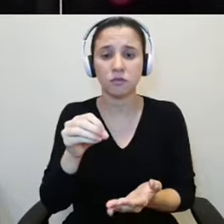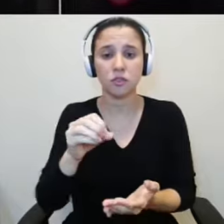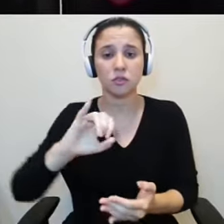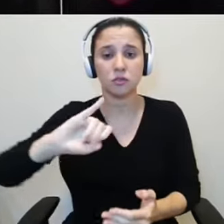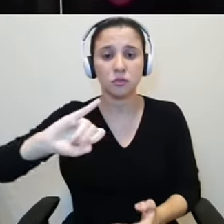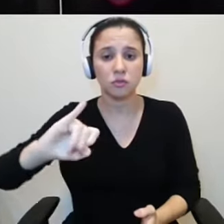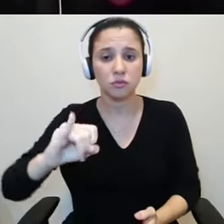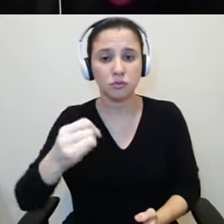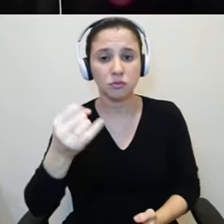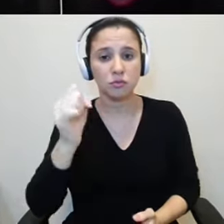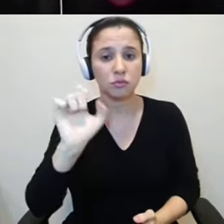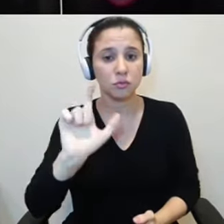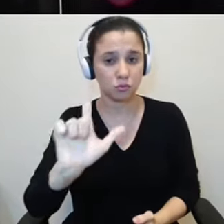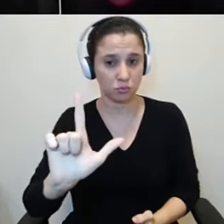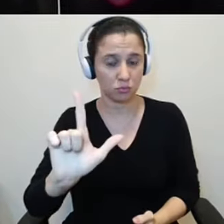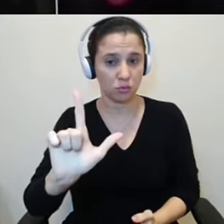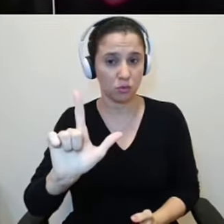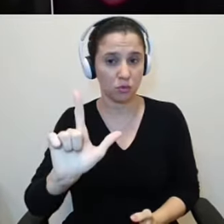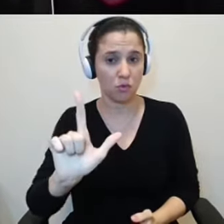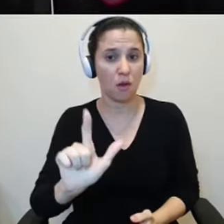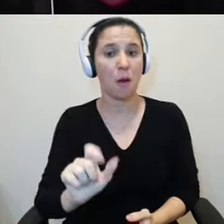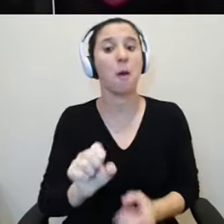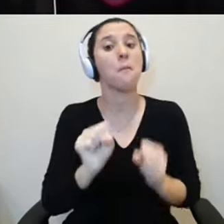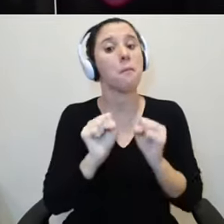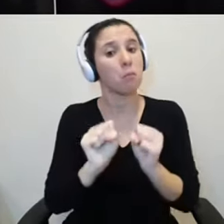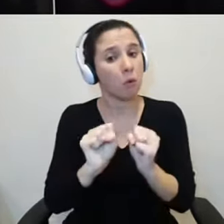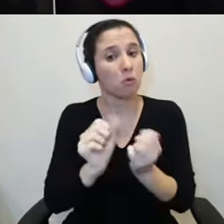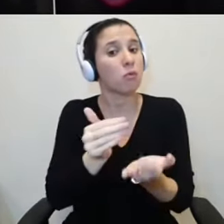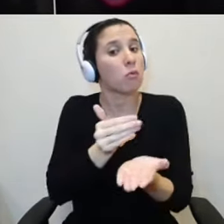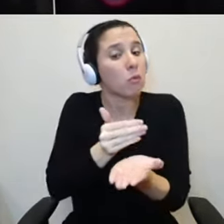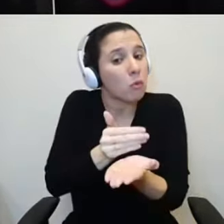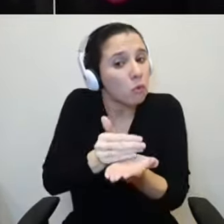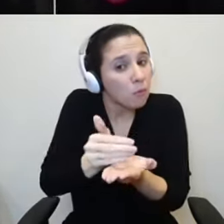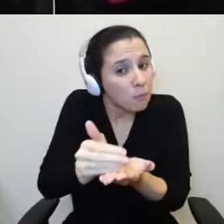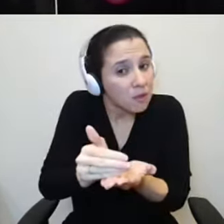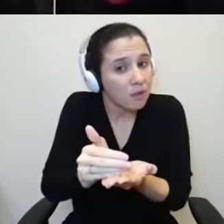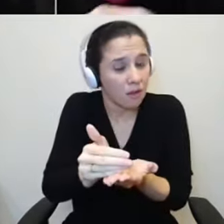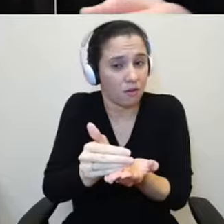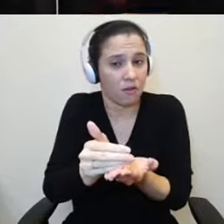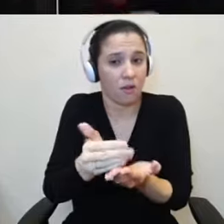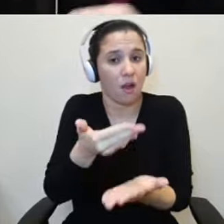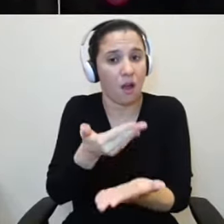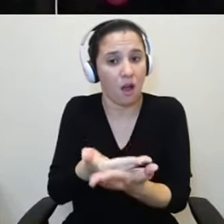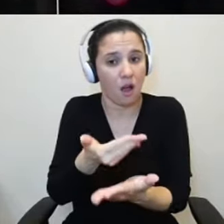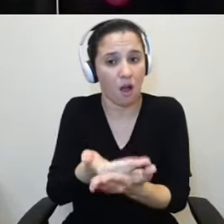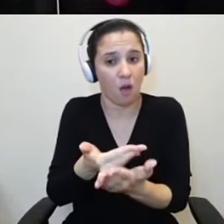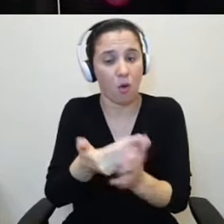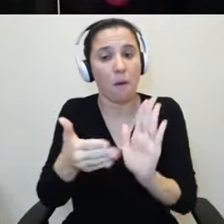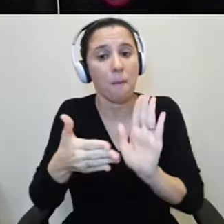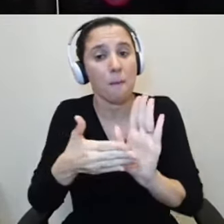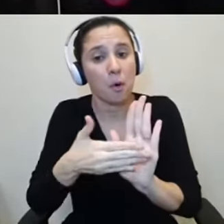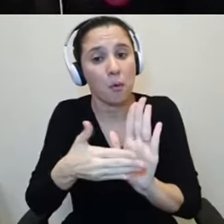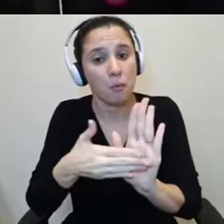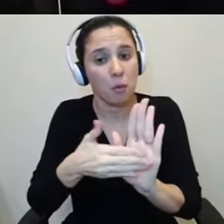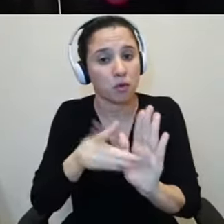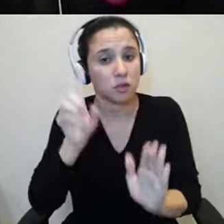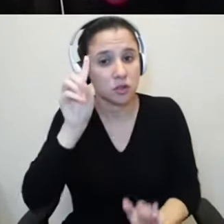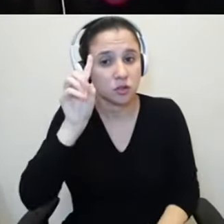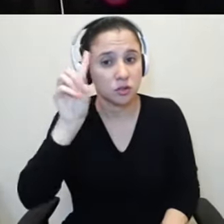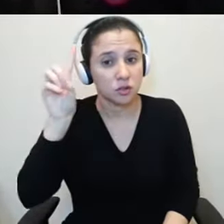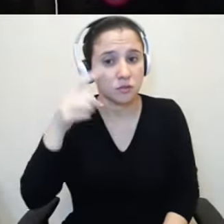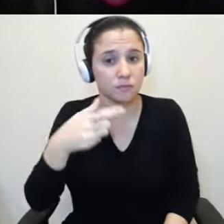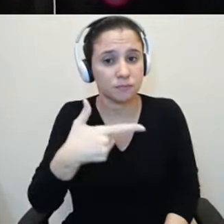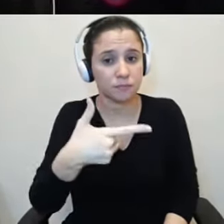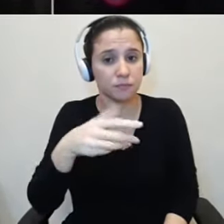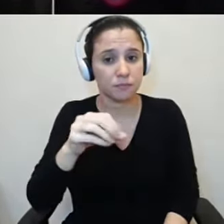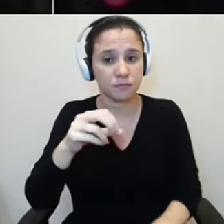julho é a previsão que nós estamos fazendo nessa nossa proposta. Que, claro, vai depender dessa discussão e